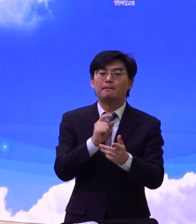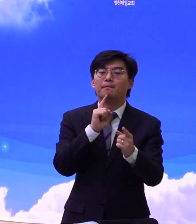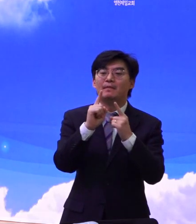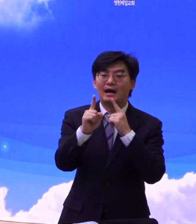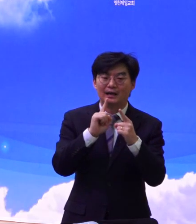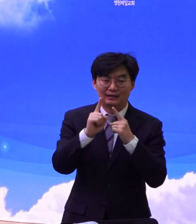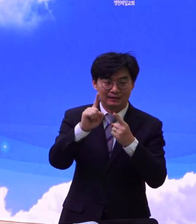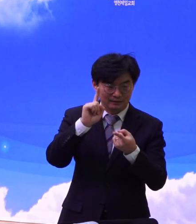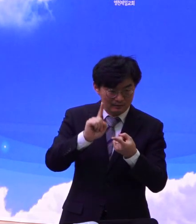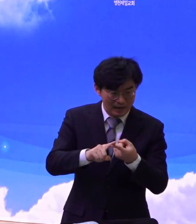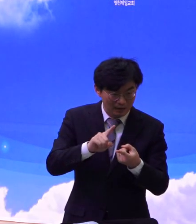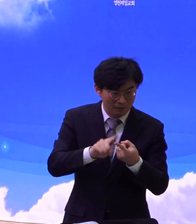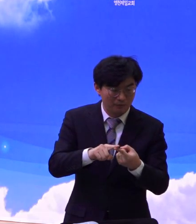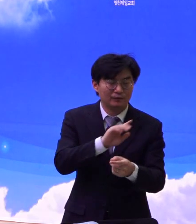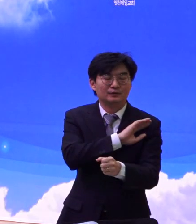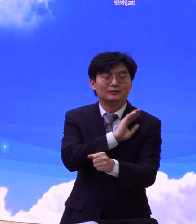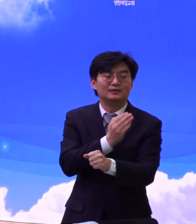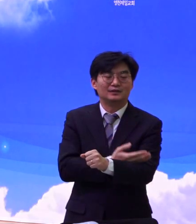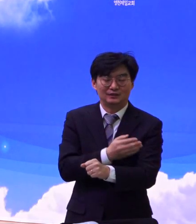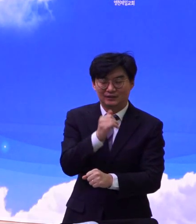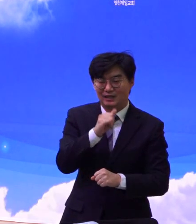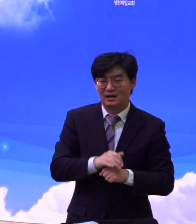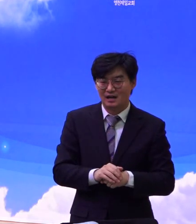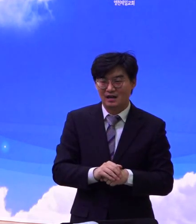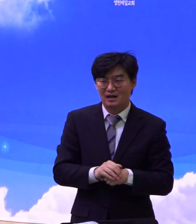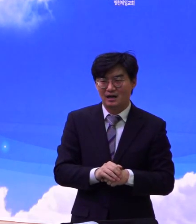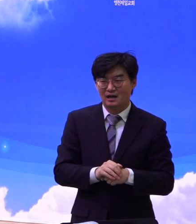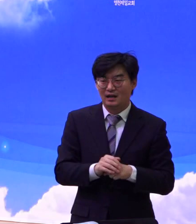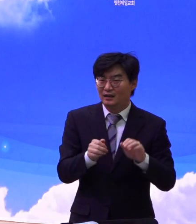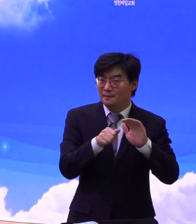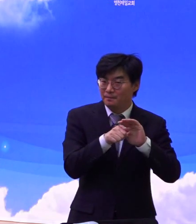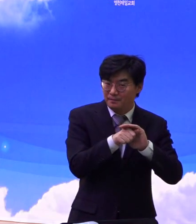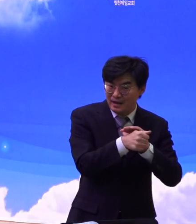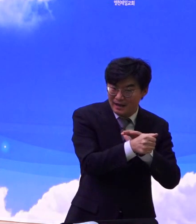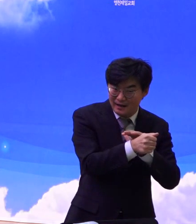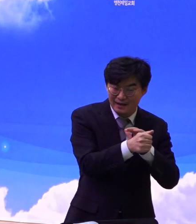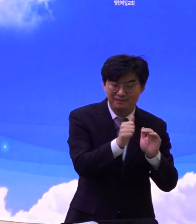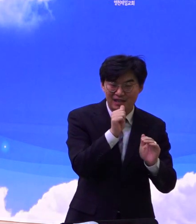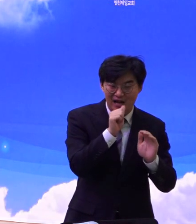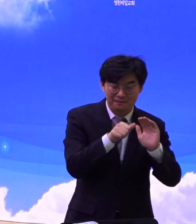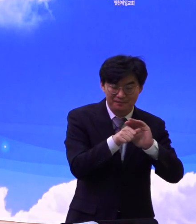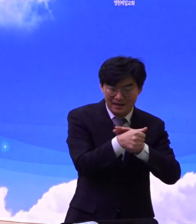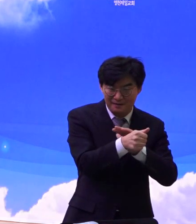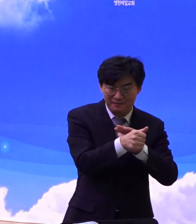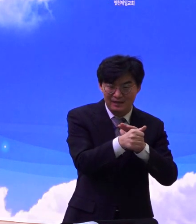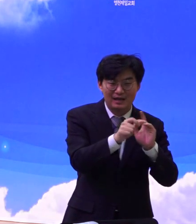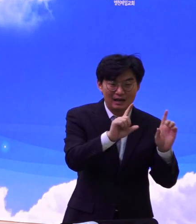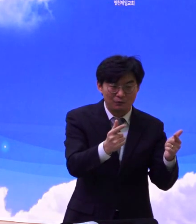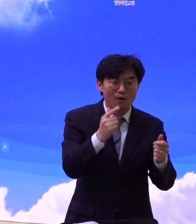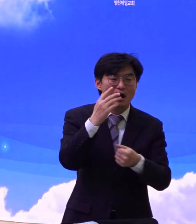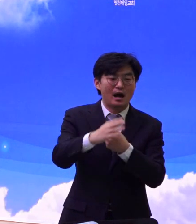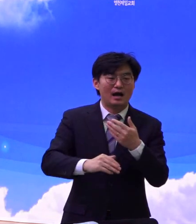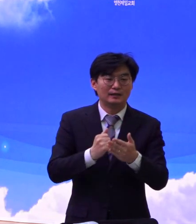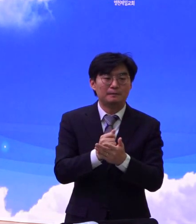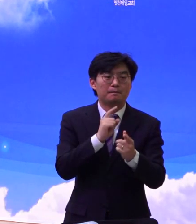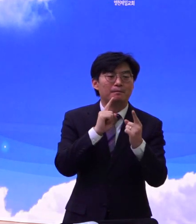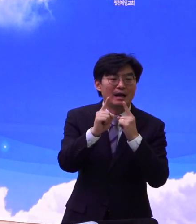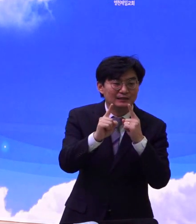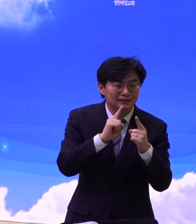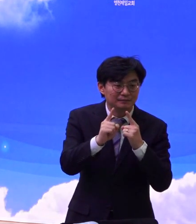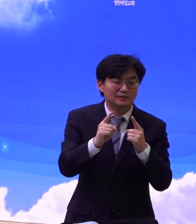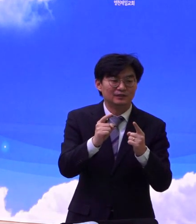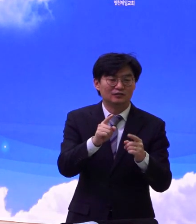있다. 하나님을 믿는 그 단순한 믿음 그 자체가 능력이다 하는 것을 보여주는 것이었습니다.